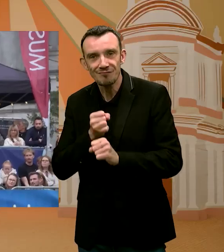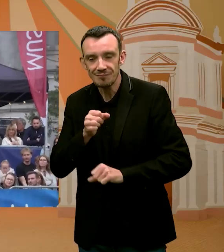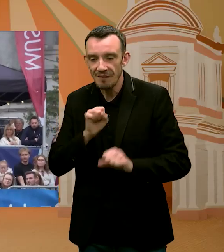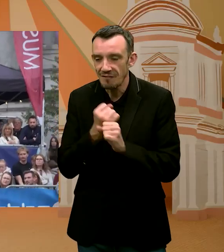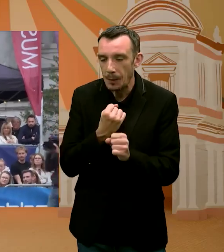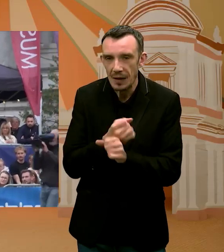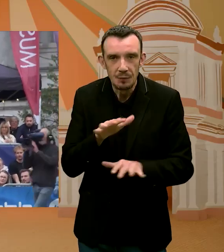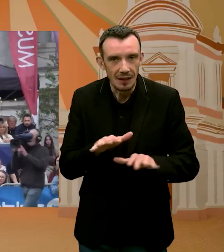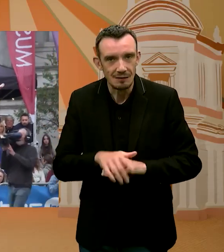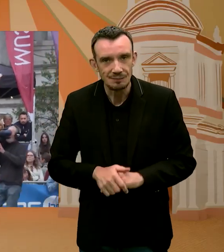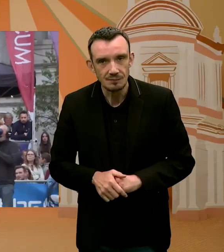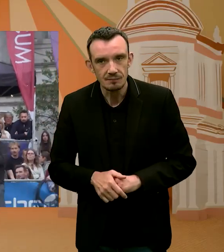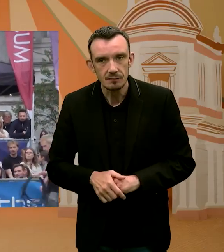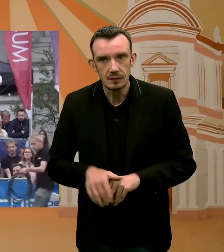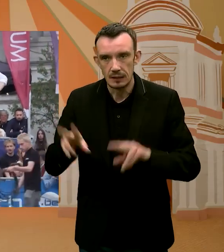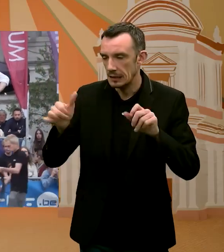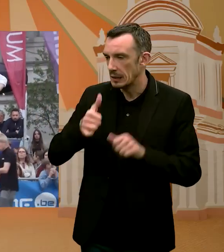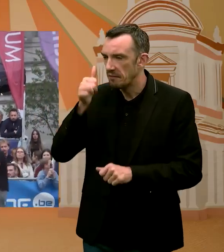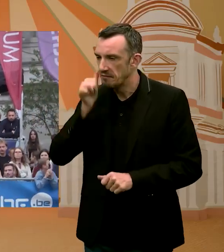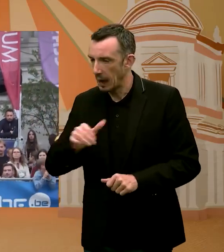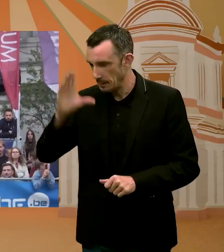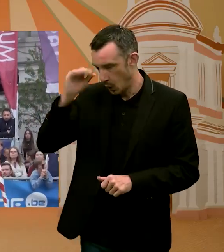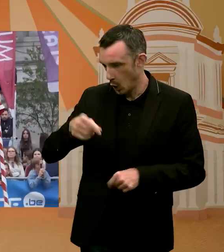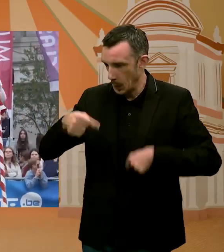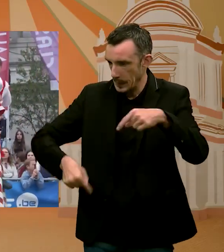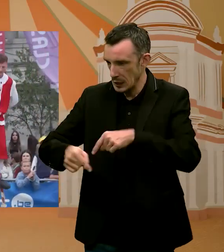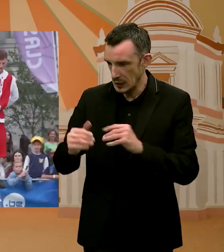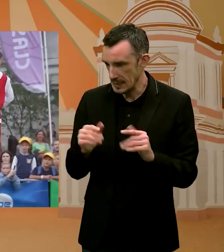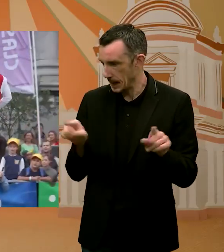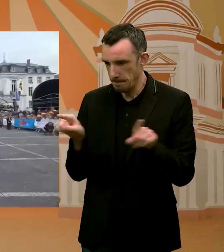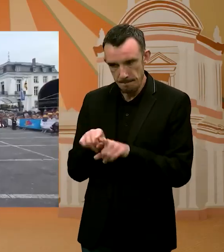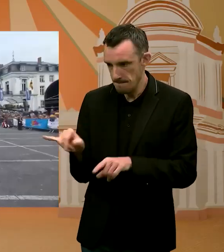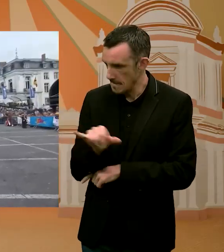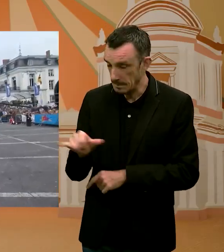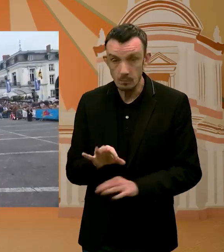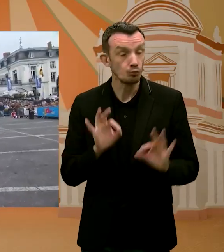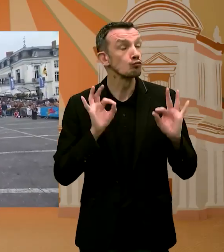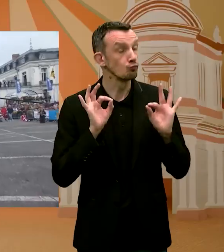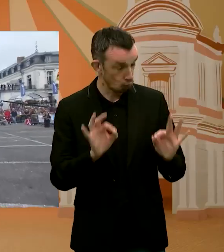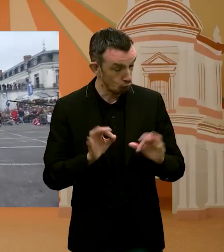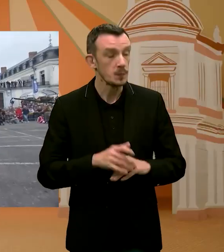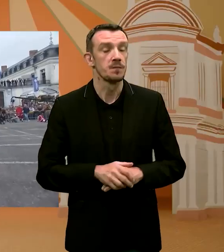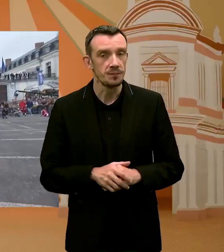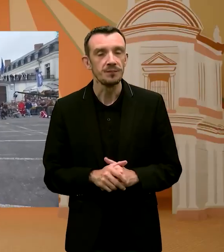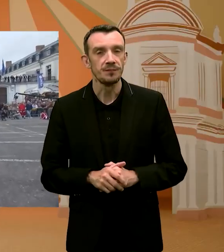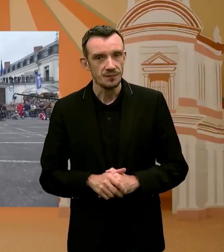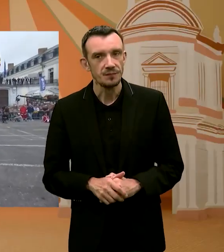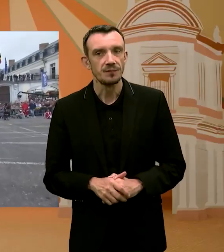les dames que pour les messieurs. On a eu l'occasion de le signaler hier lors du combat de l'échasse de diamant. Il y a juste pour les plus jeunes qui